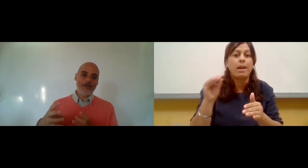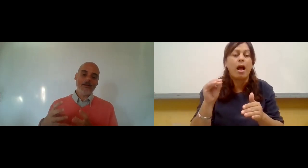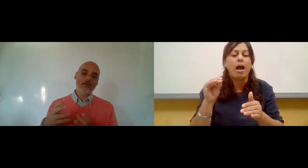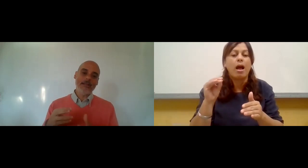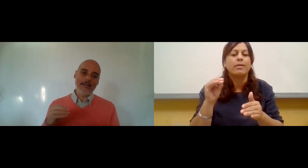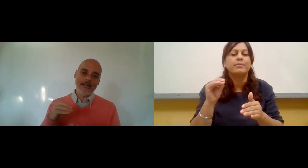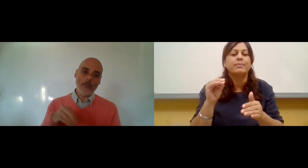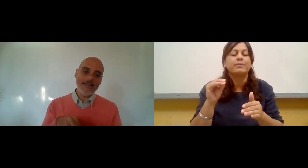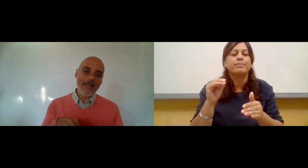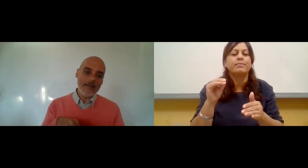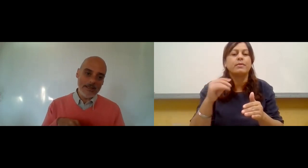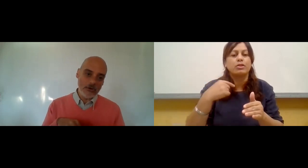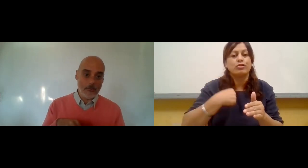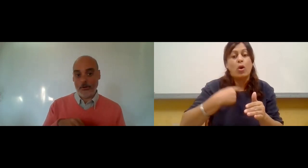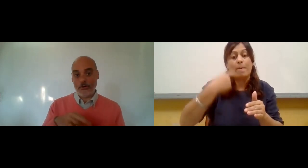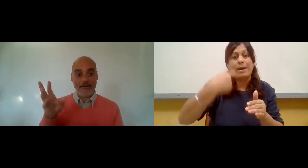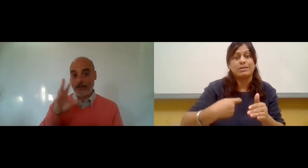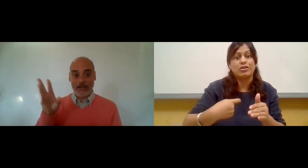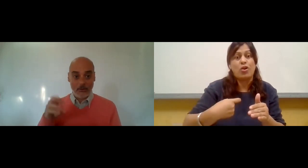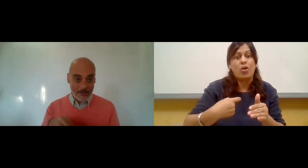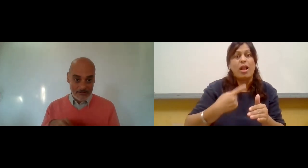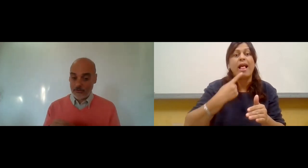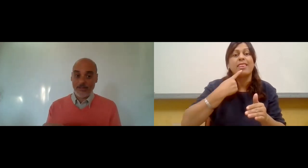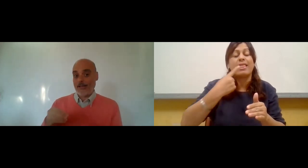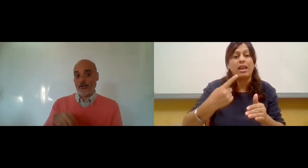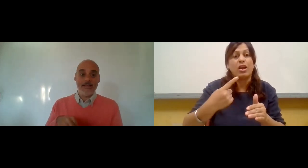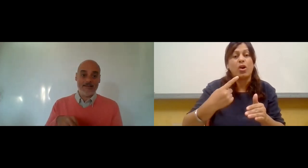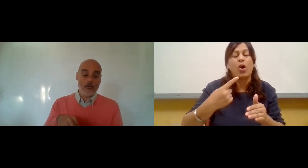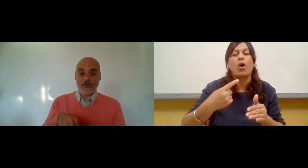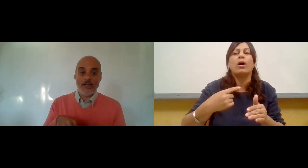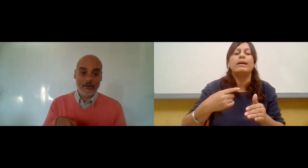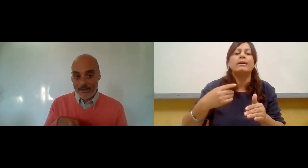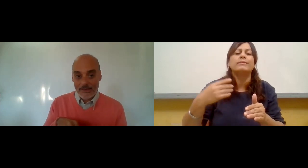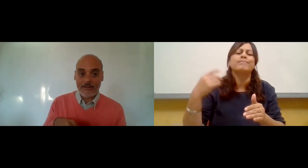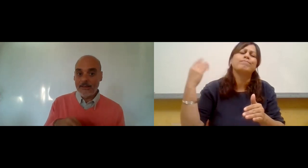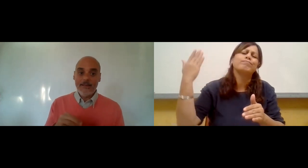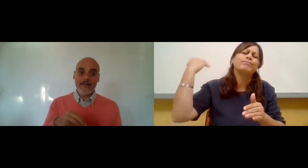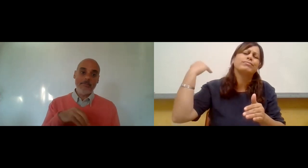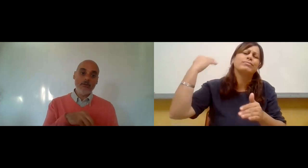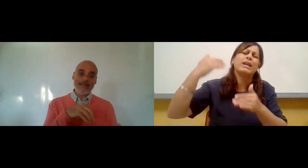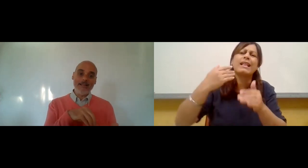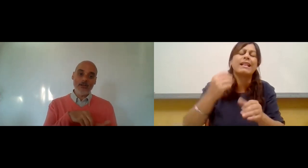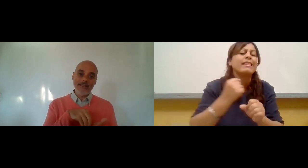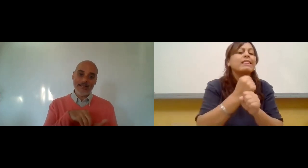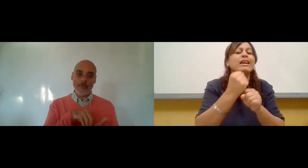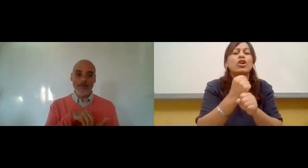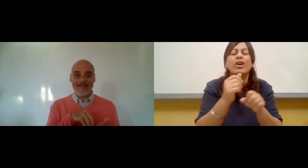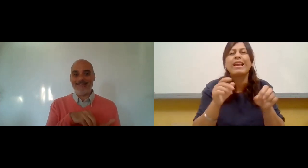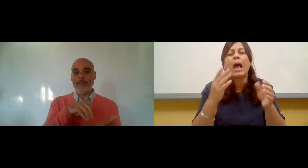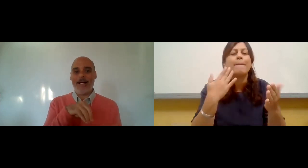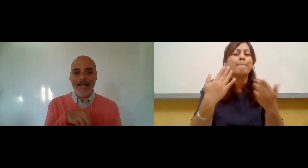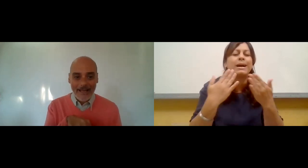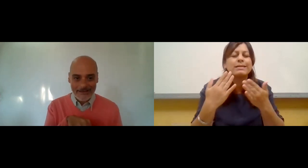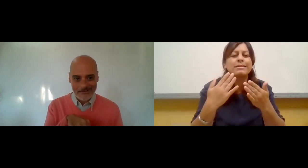Entonces, lo que la humanidad inventó, pero no tiene que ver con el lenguaje, sino que es una tecnología, así como inventó la rueda, inventó una tecnología que